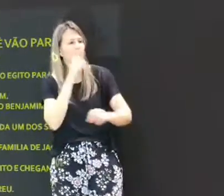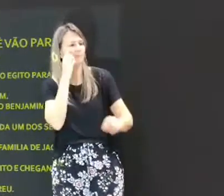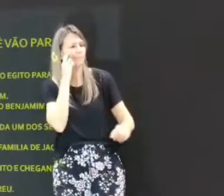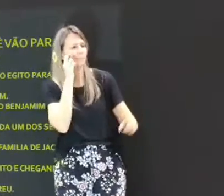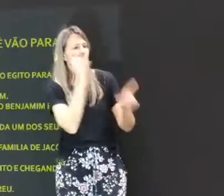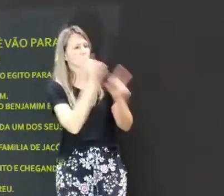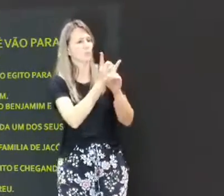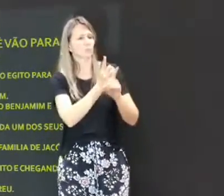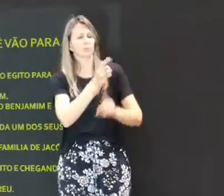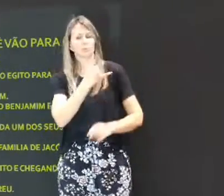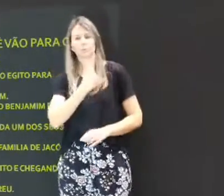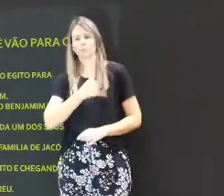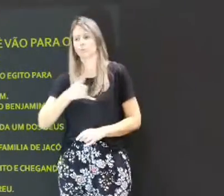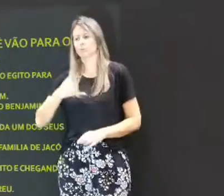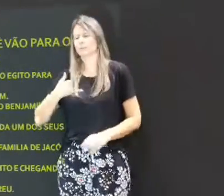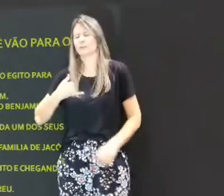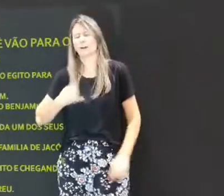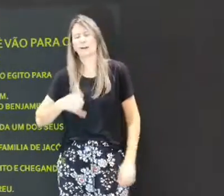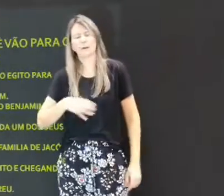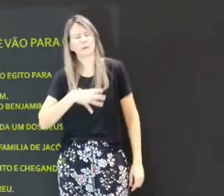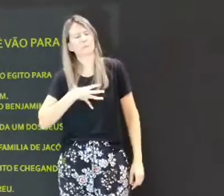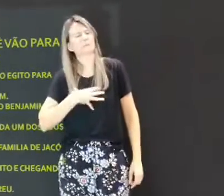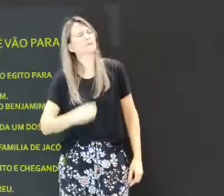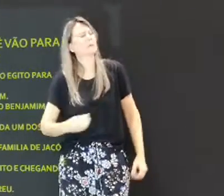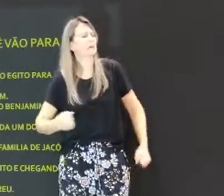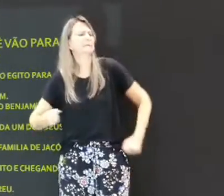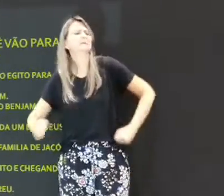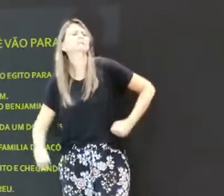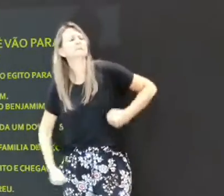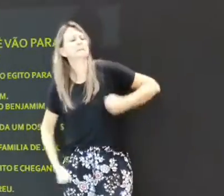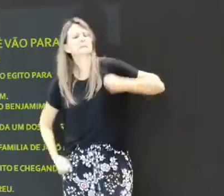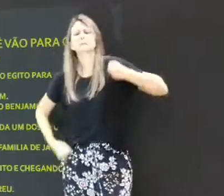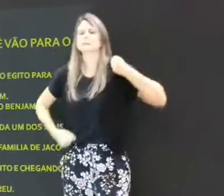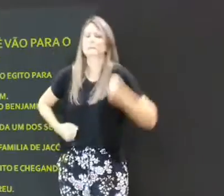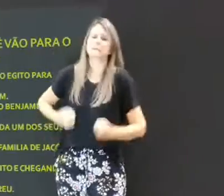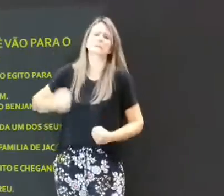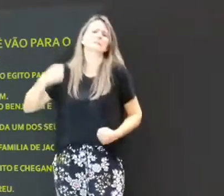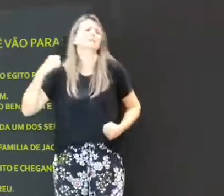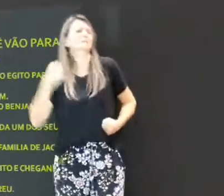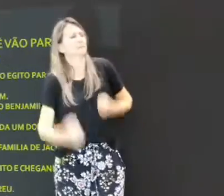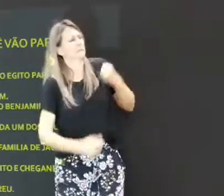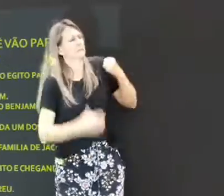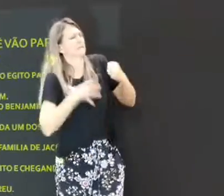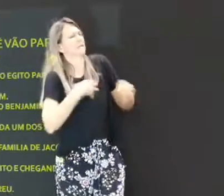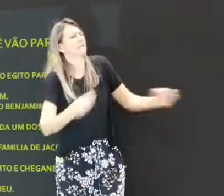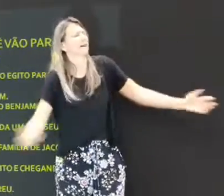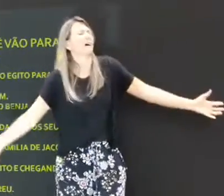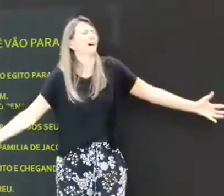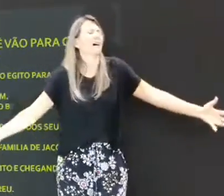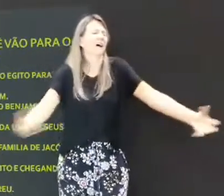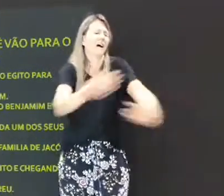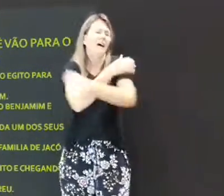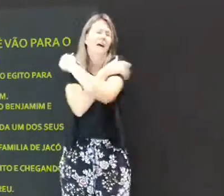Né, Jacó, quando ele encontrou José, meu filho, ele corria, veja o senhor de idade correndo, e